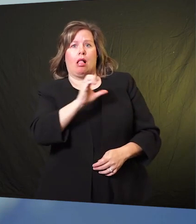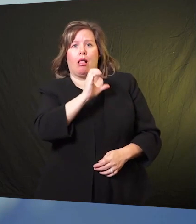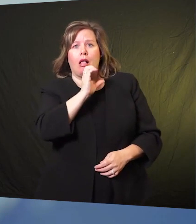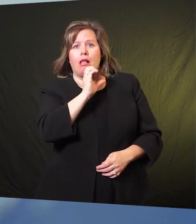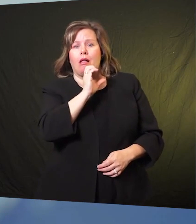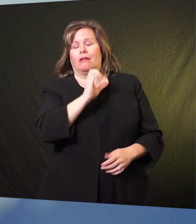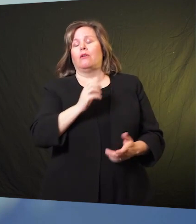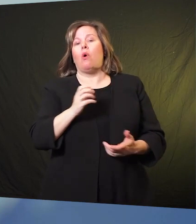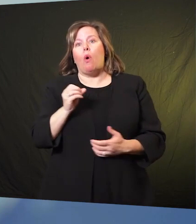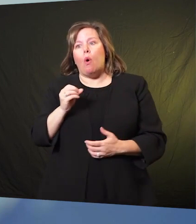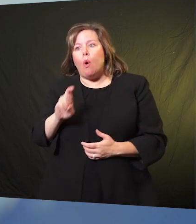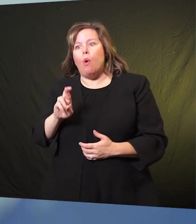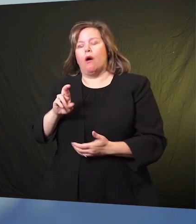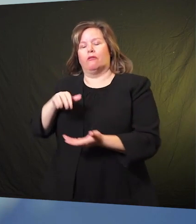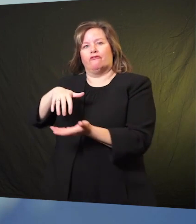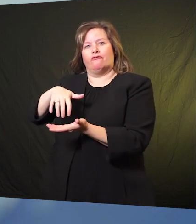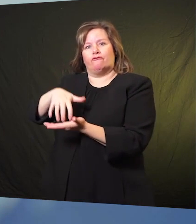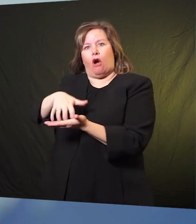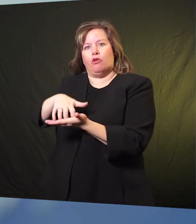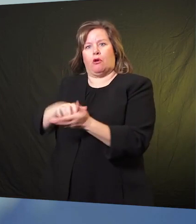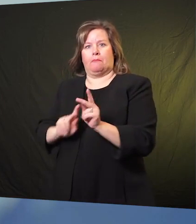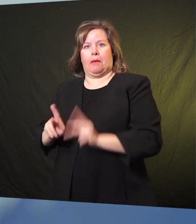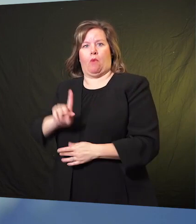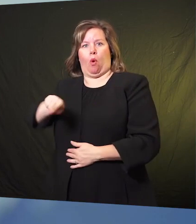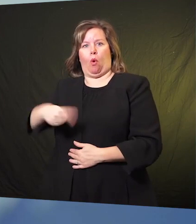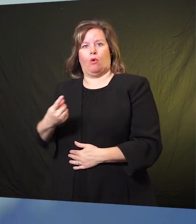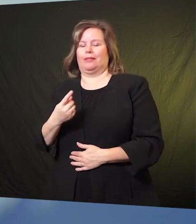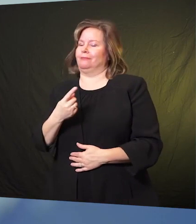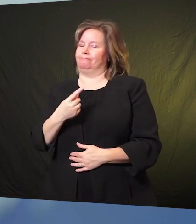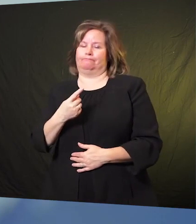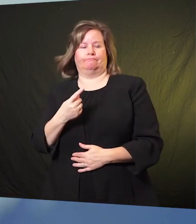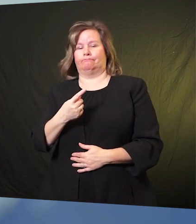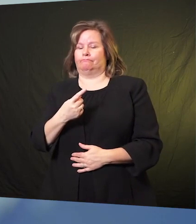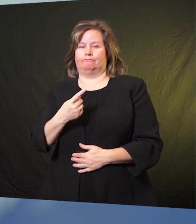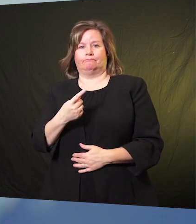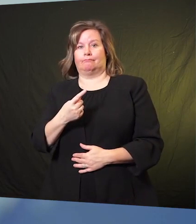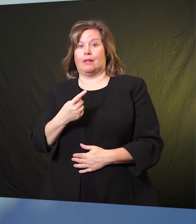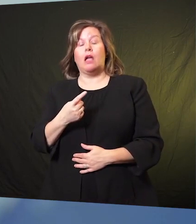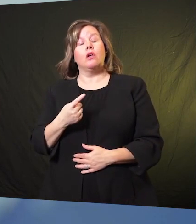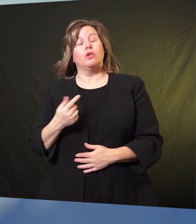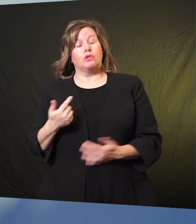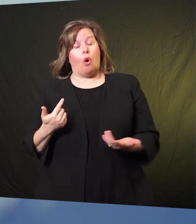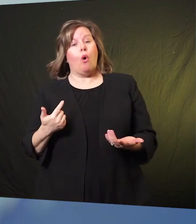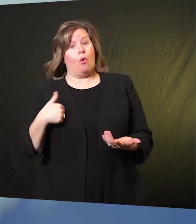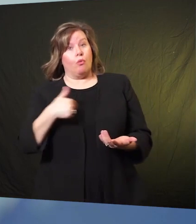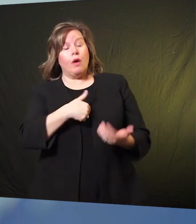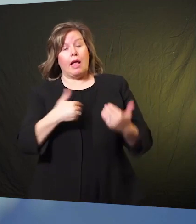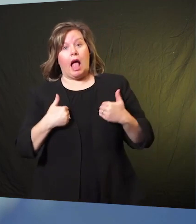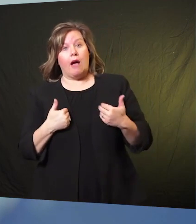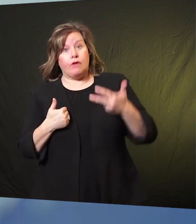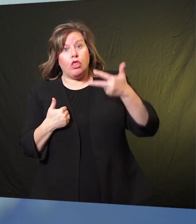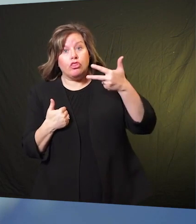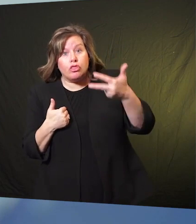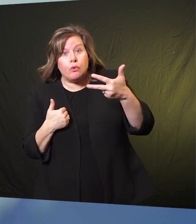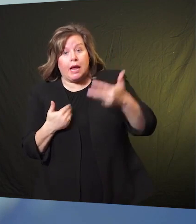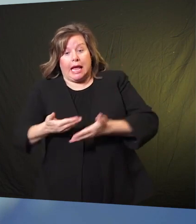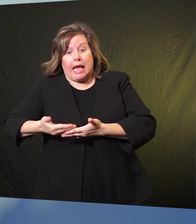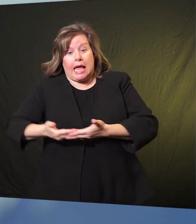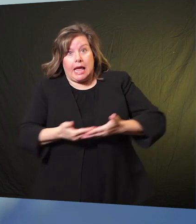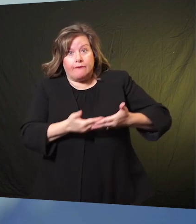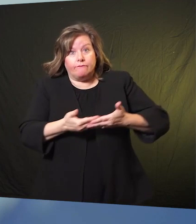que todos se den cuenta de que esto no es sólo una enfermedad para personas mayores o para las personas más vulnerables